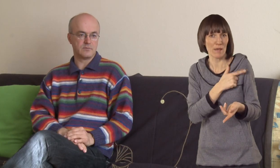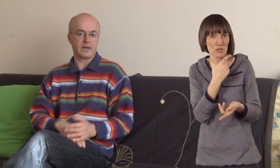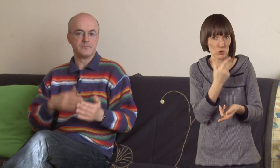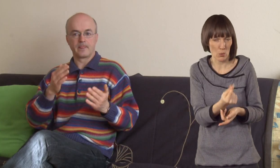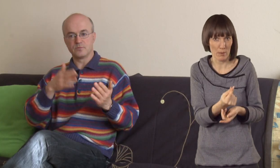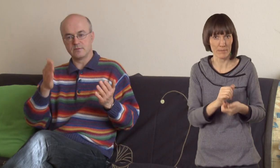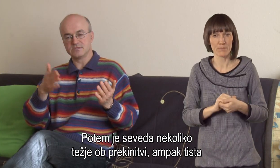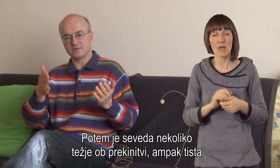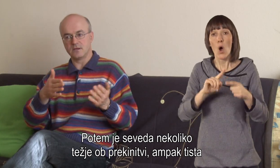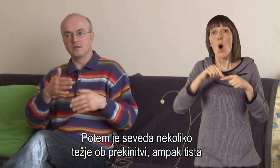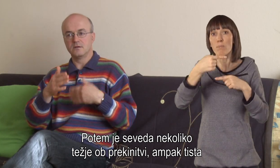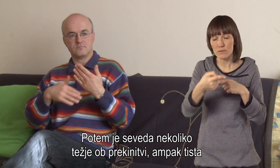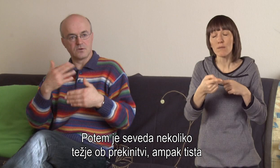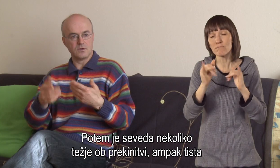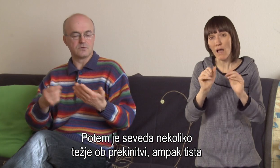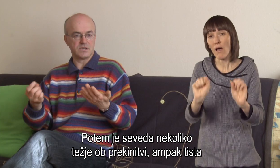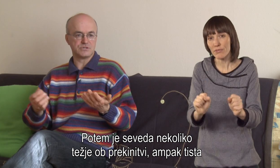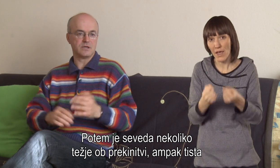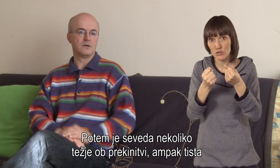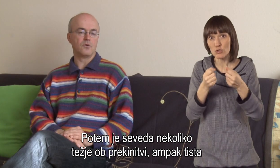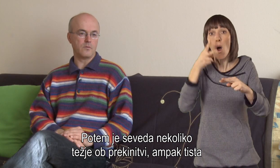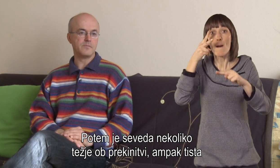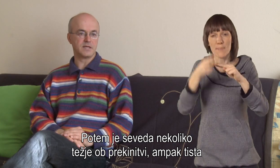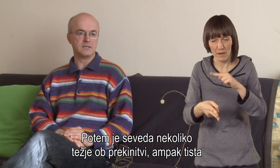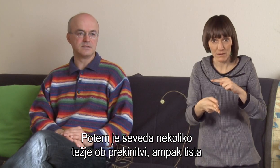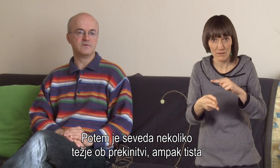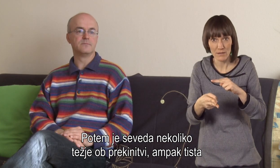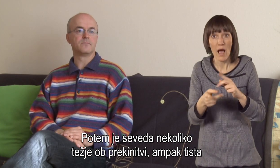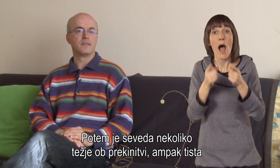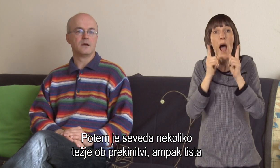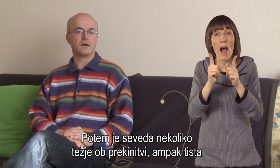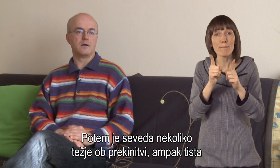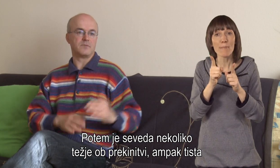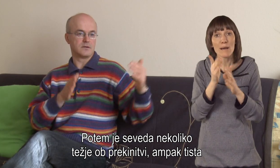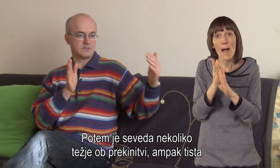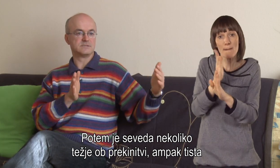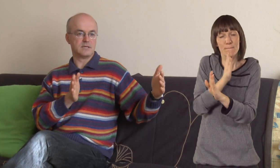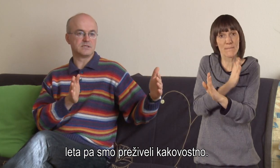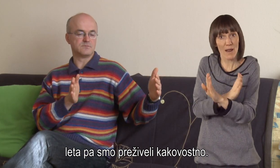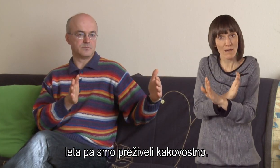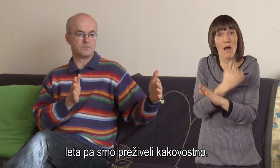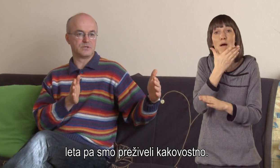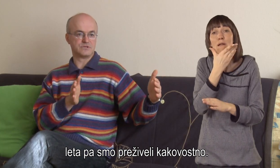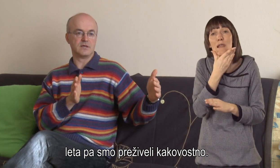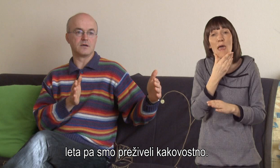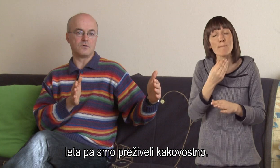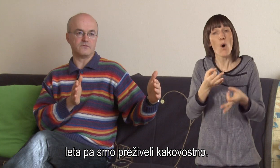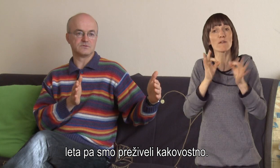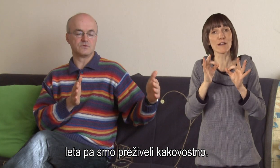naprej. Potem je seveda nekoliko težje ob prekinitvi, ampak tista leta smo preživeli kakovostno. To je